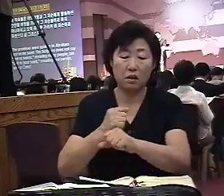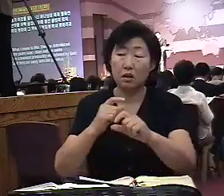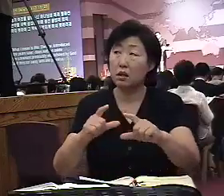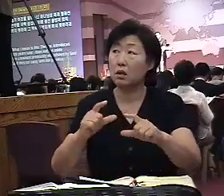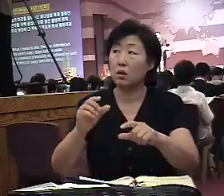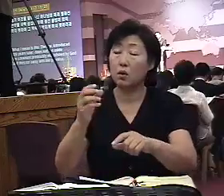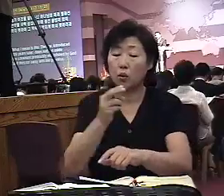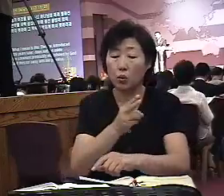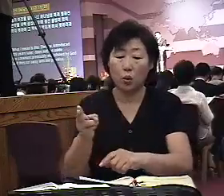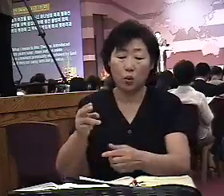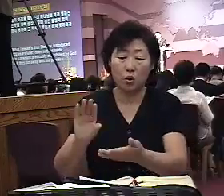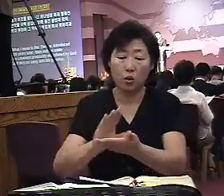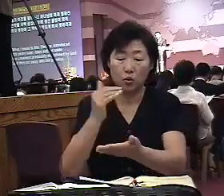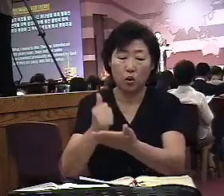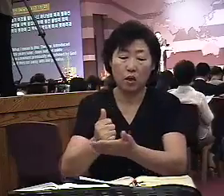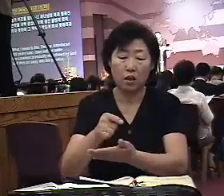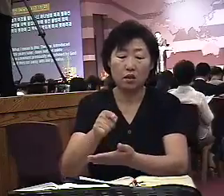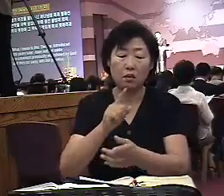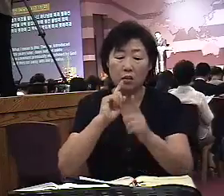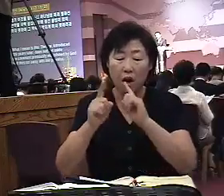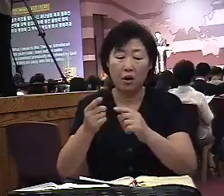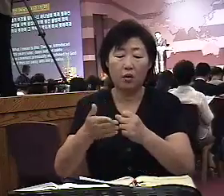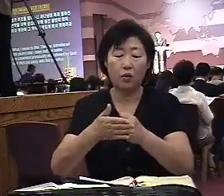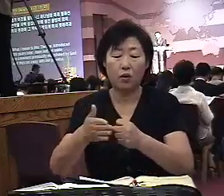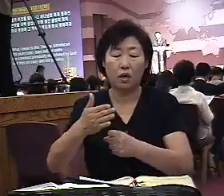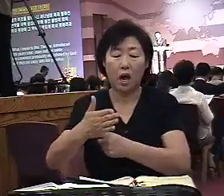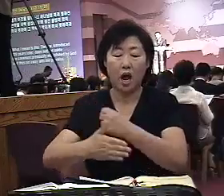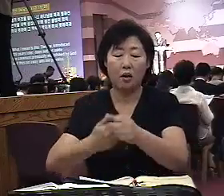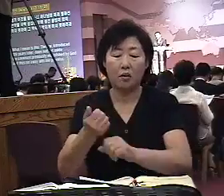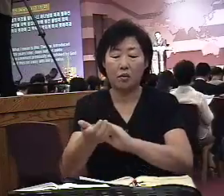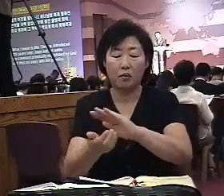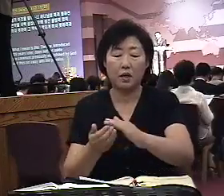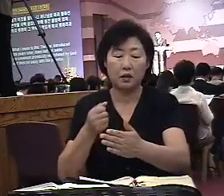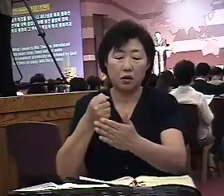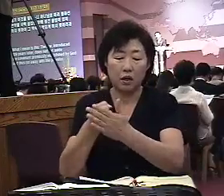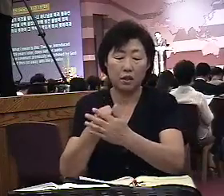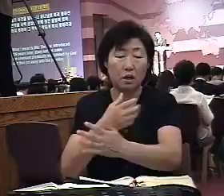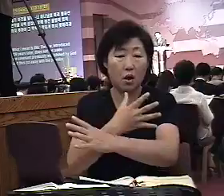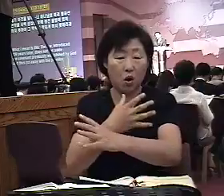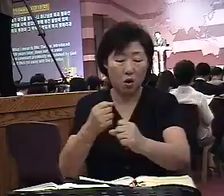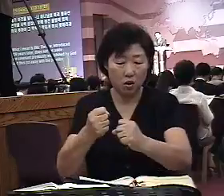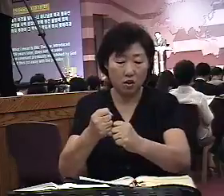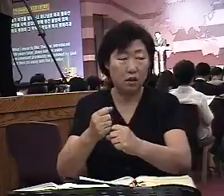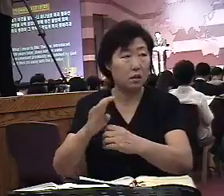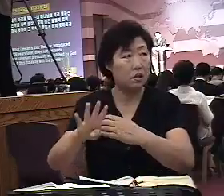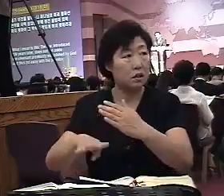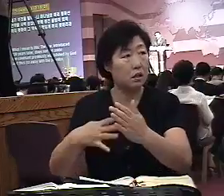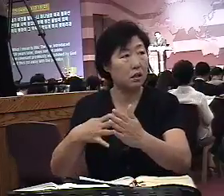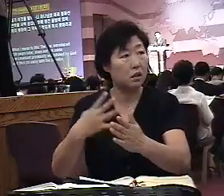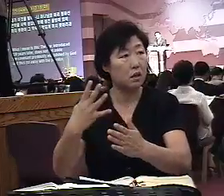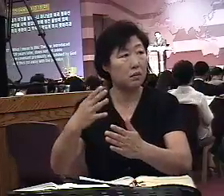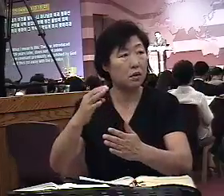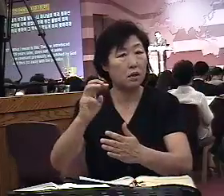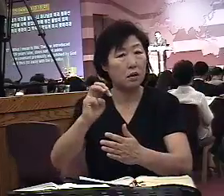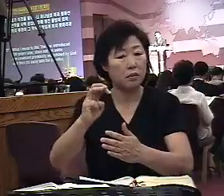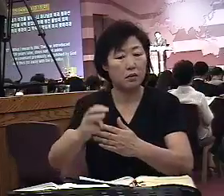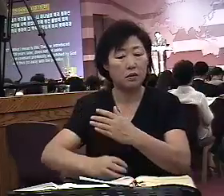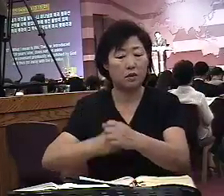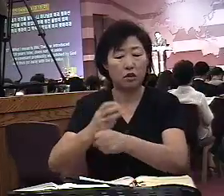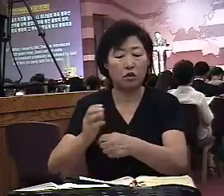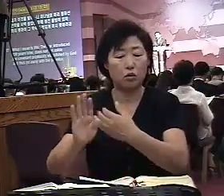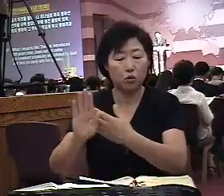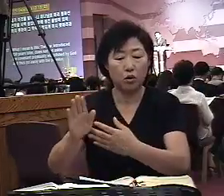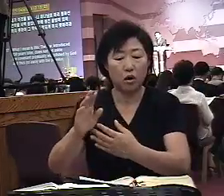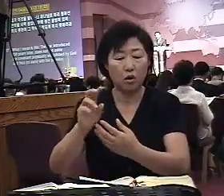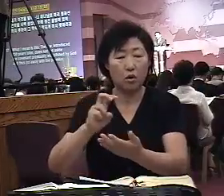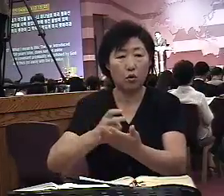곧 그리스도라. 내가 이것을 말하노니 하나님의 미리 정하신 언약을 430년 후에 생긴 율법이 없이